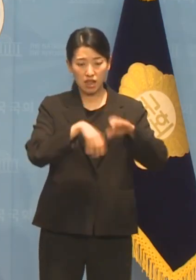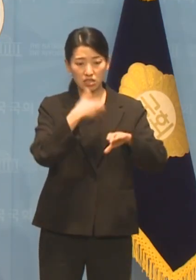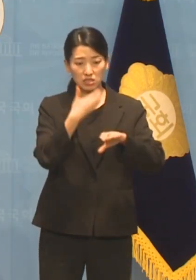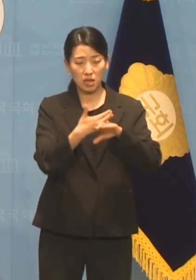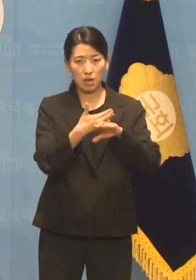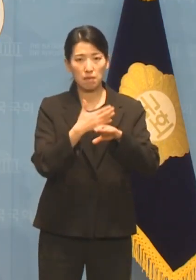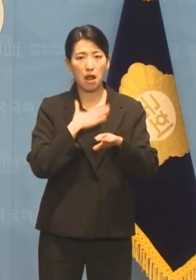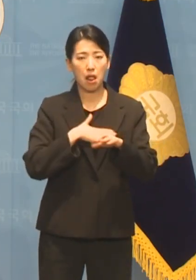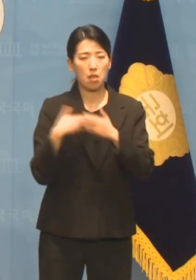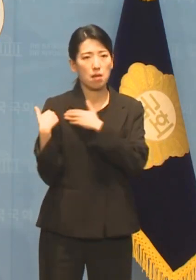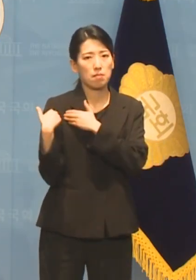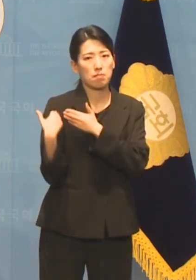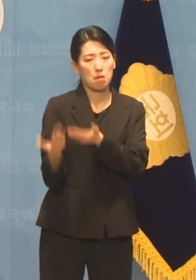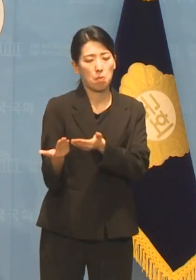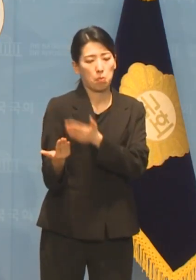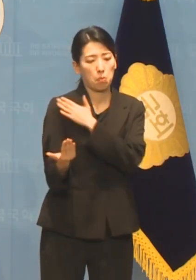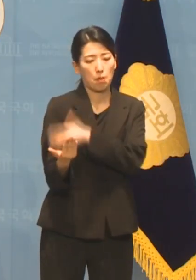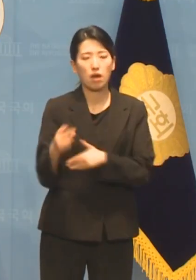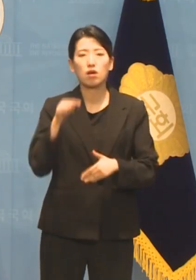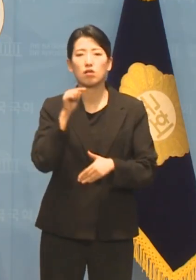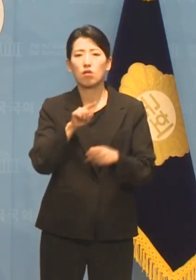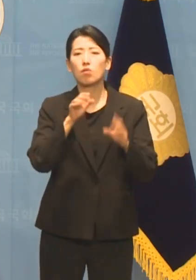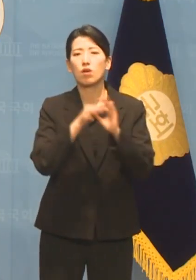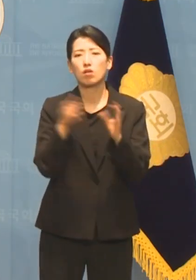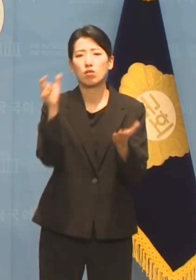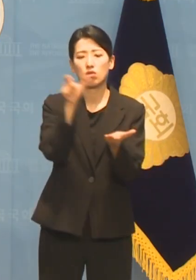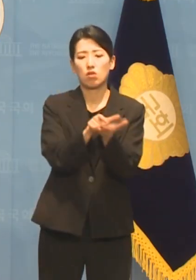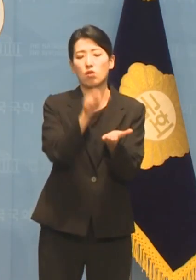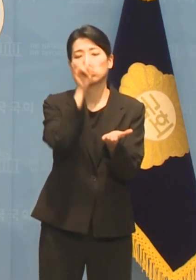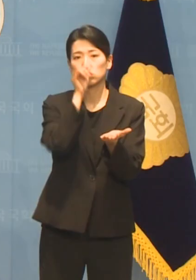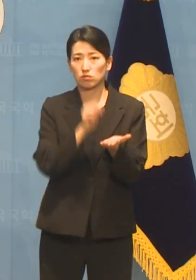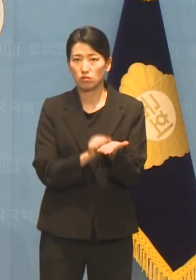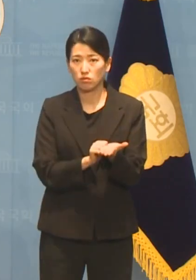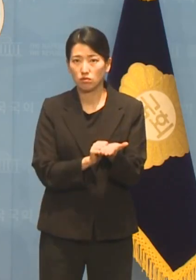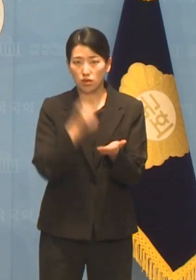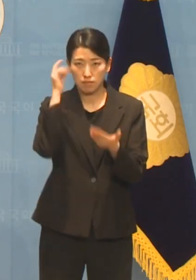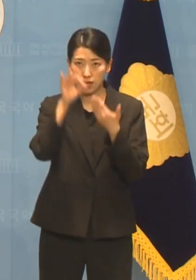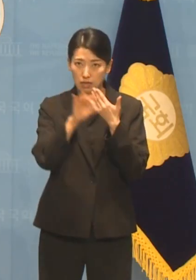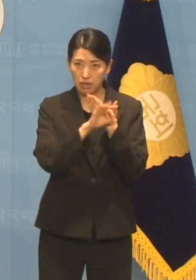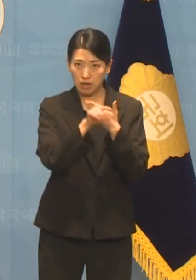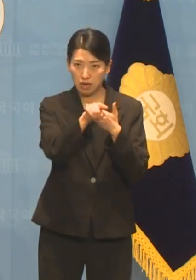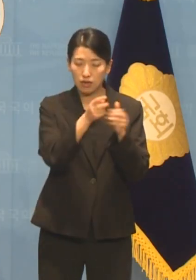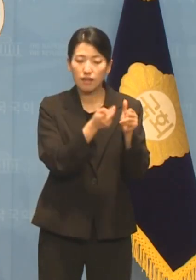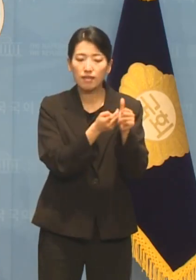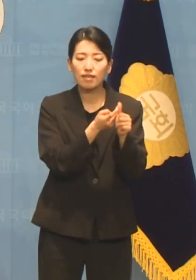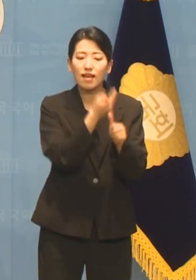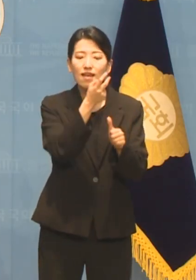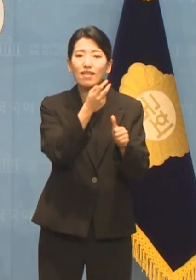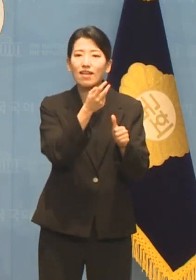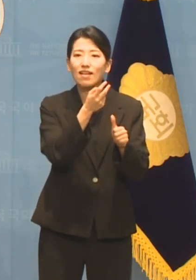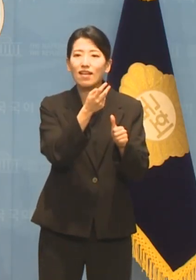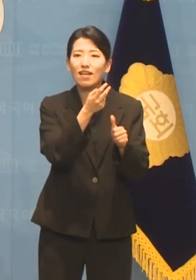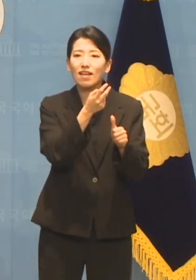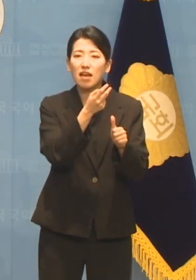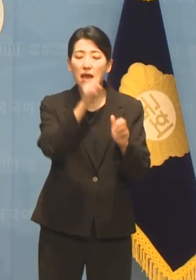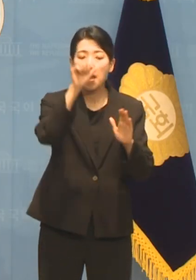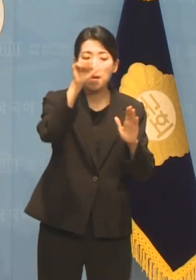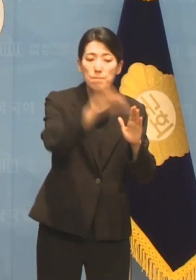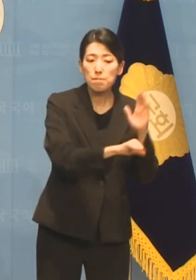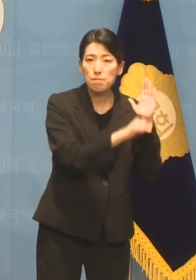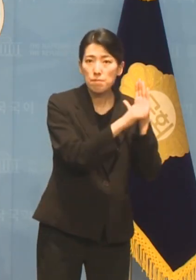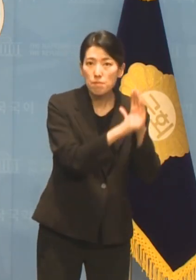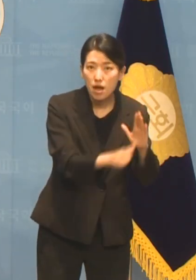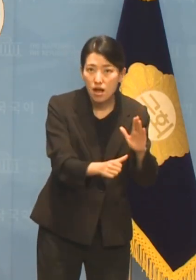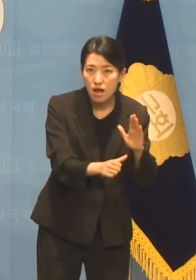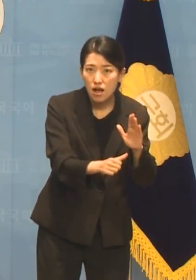한 권한대행의 탄핵 심판이 각하 혹은 기각될 경우 윤석열 탄핵 심판도 마찬가지라는 여론이 발생하는